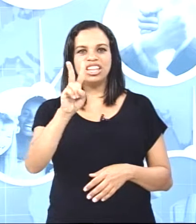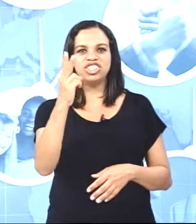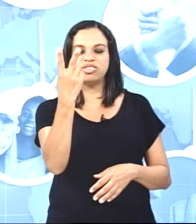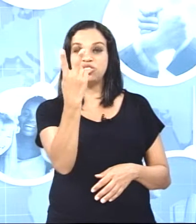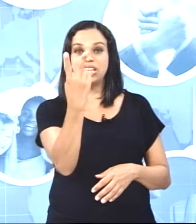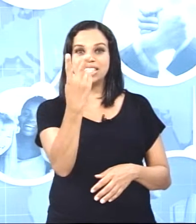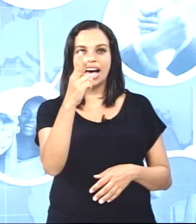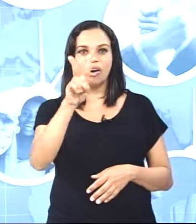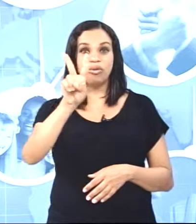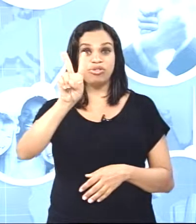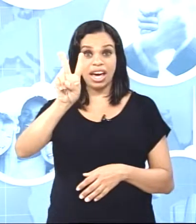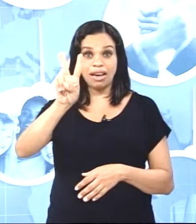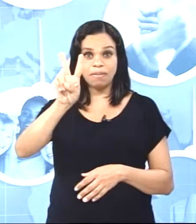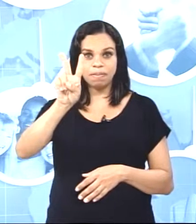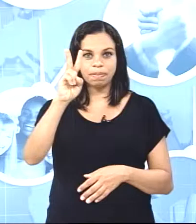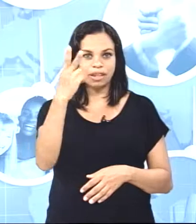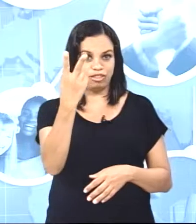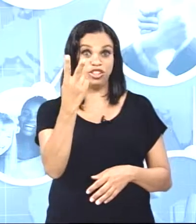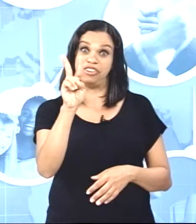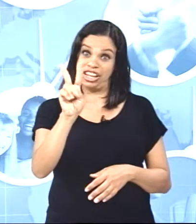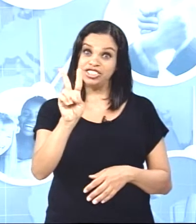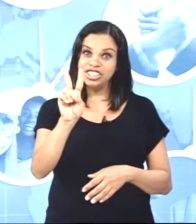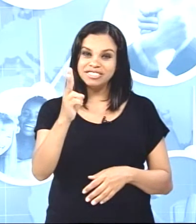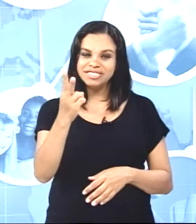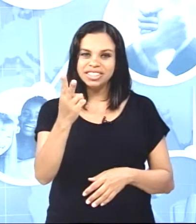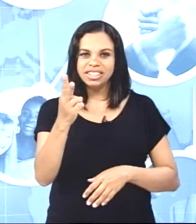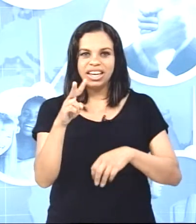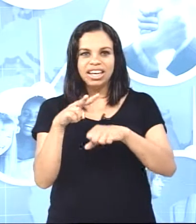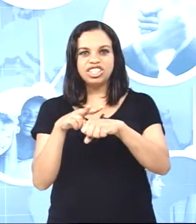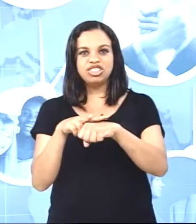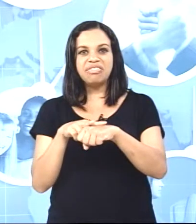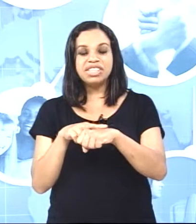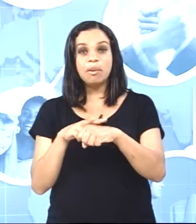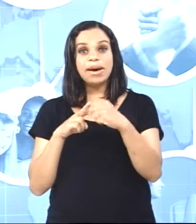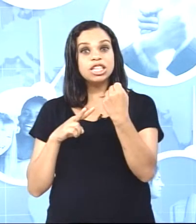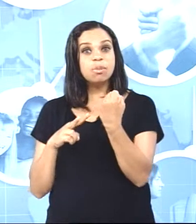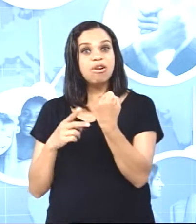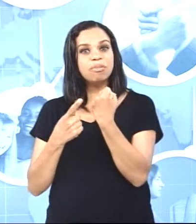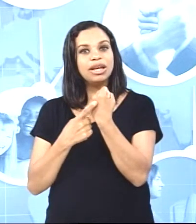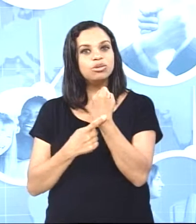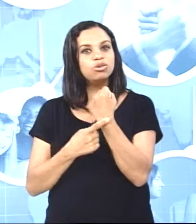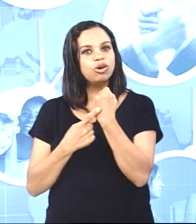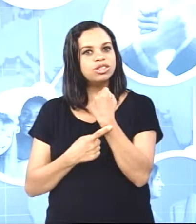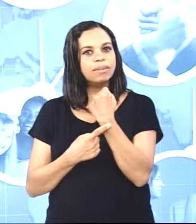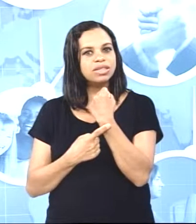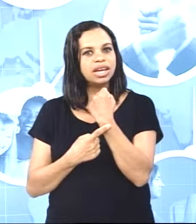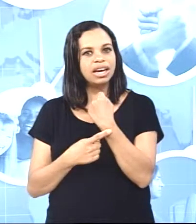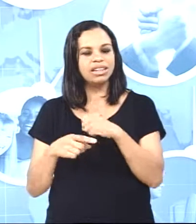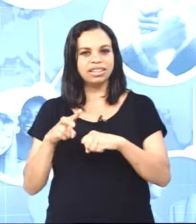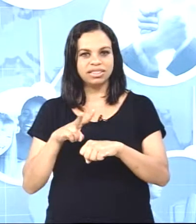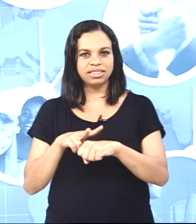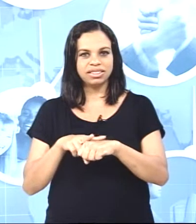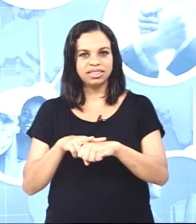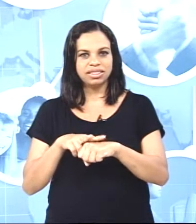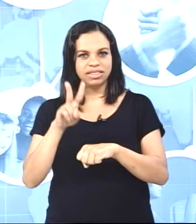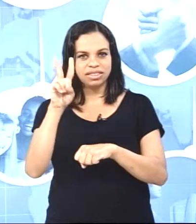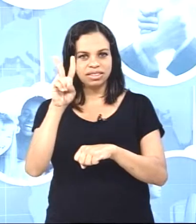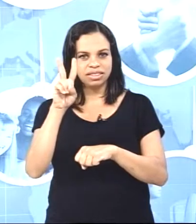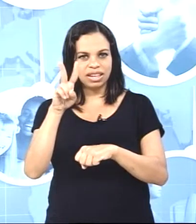gente vai utilizar o V, o V de verde. E a gente vai fazer o mesmo movimento no dorso da mão esquerda.